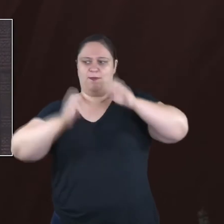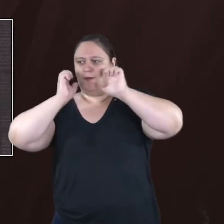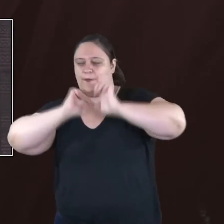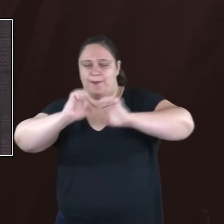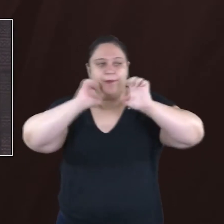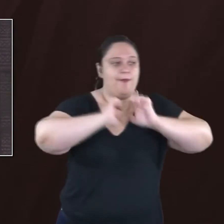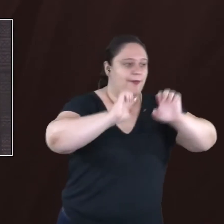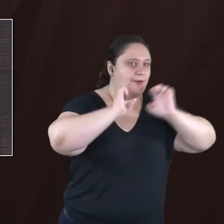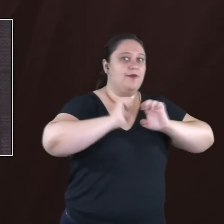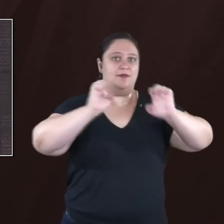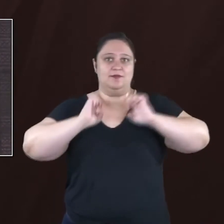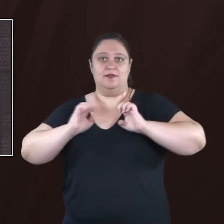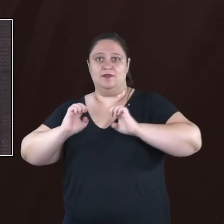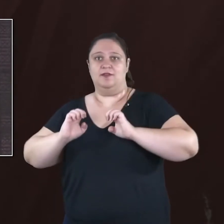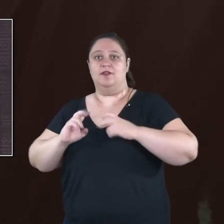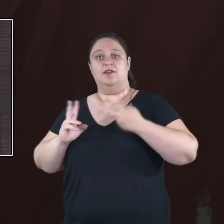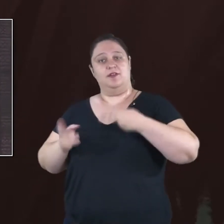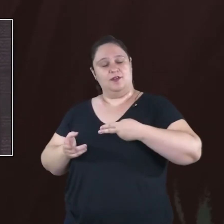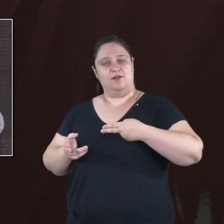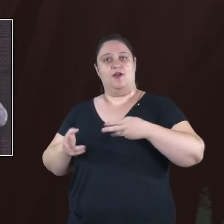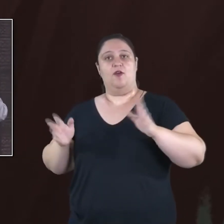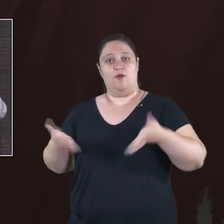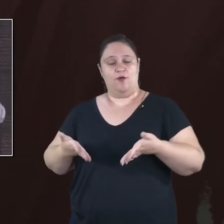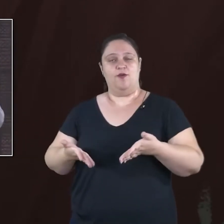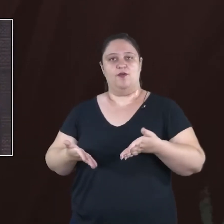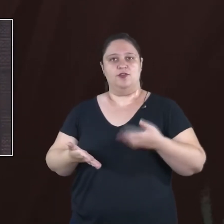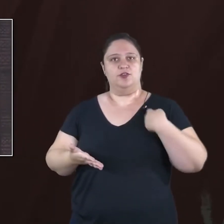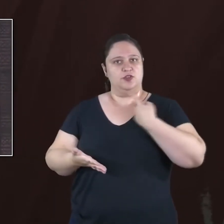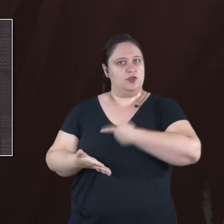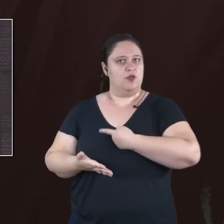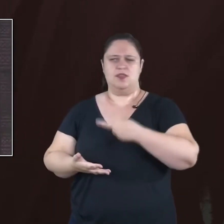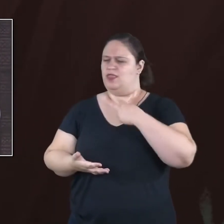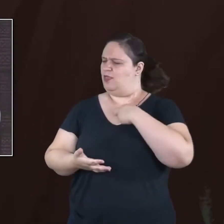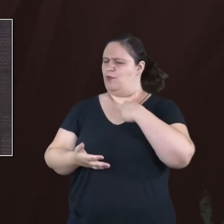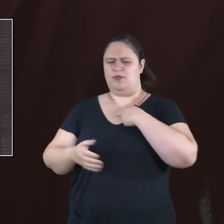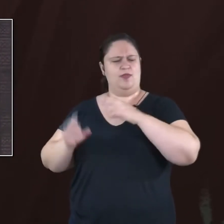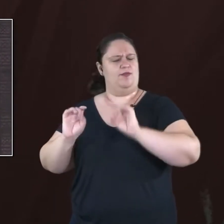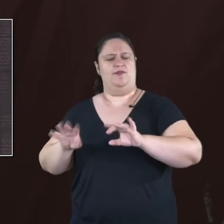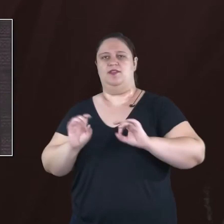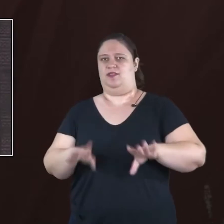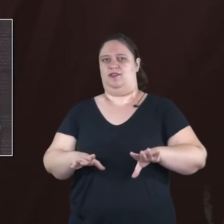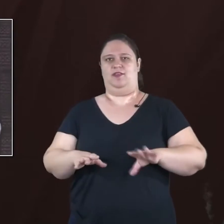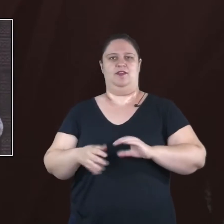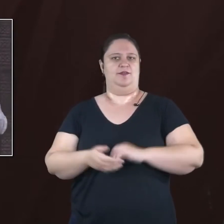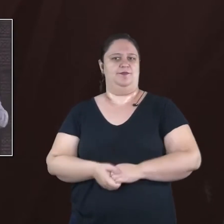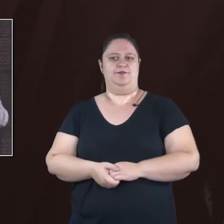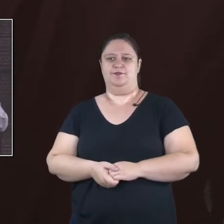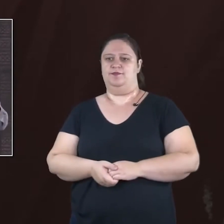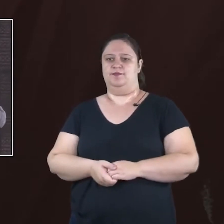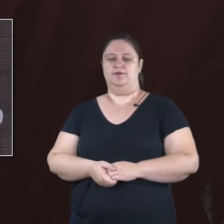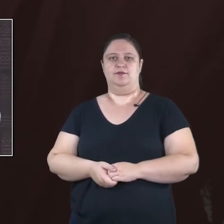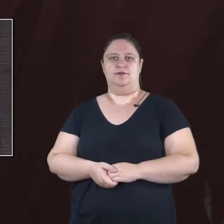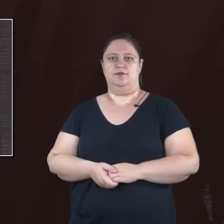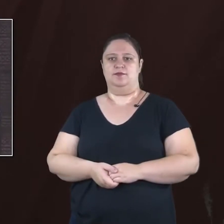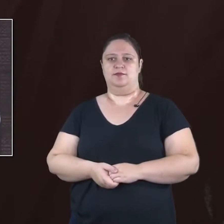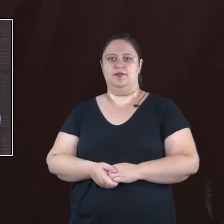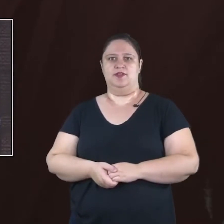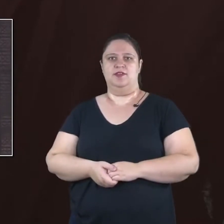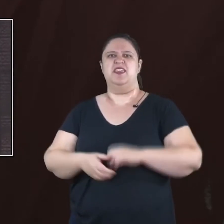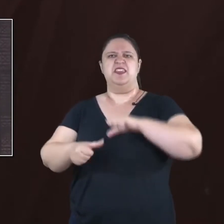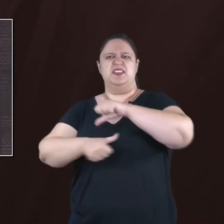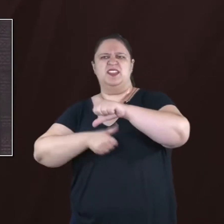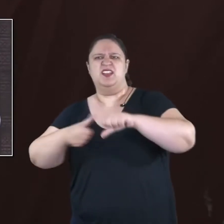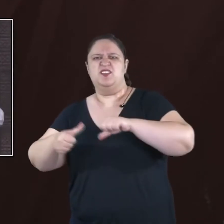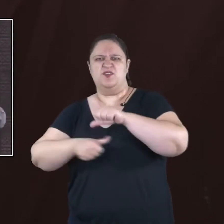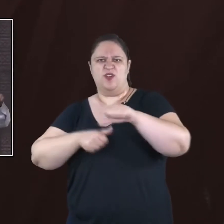palavra que nós pregamos hoje. Não devemos mercadejar. Não faça da palavra de